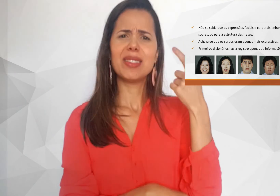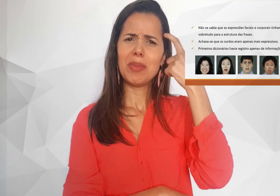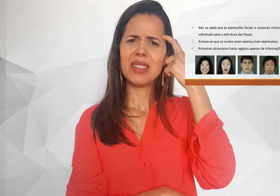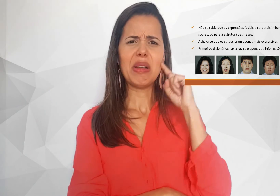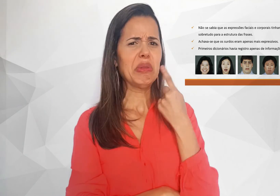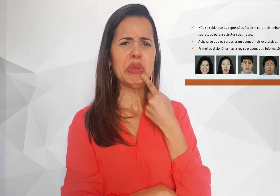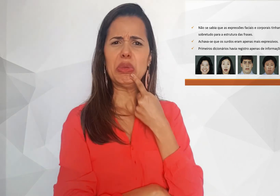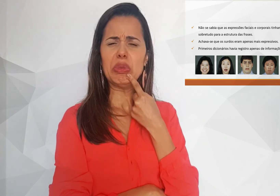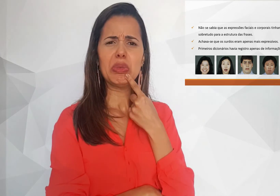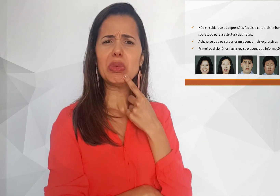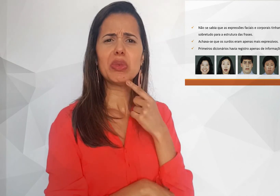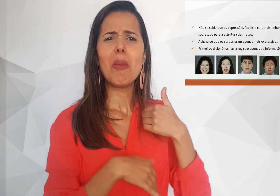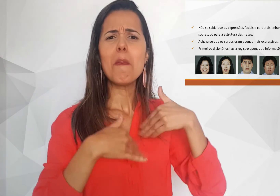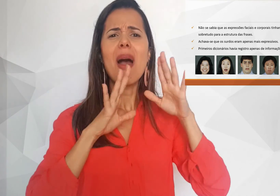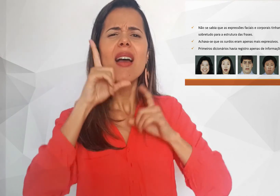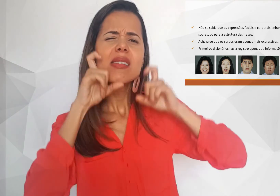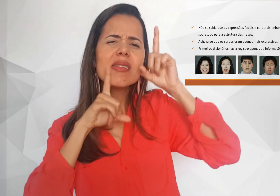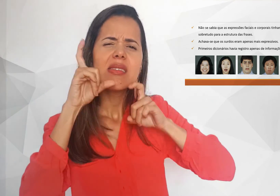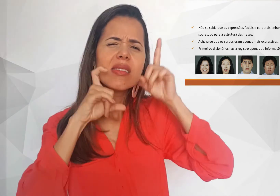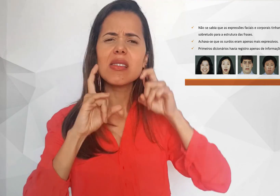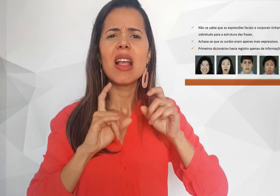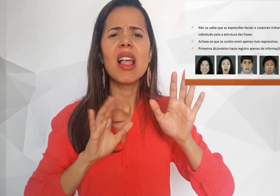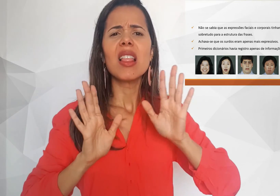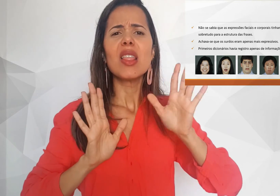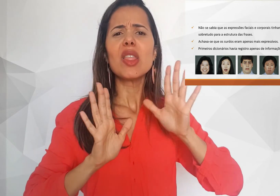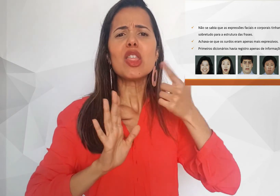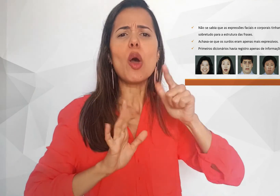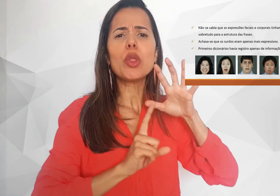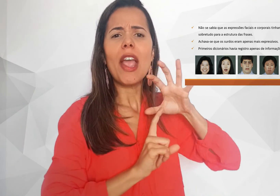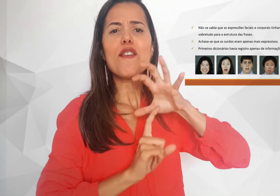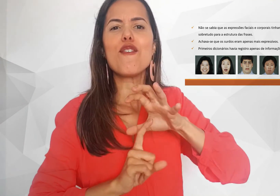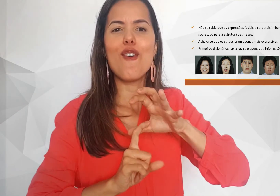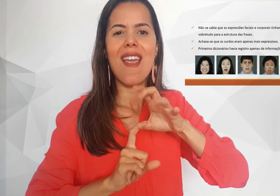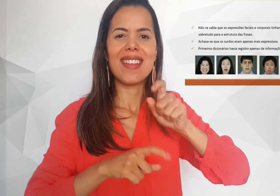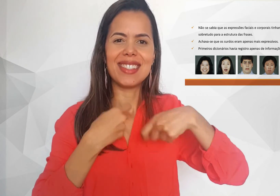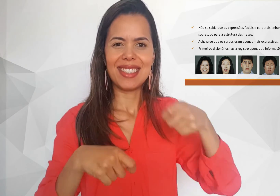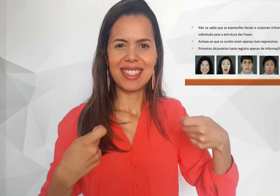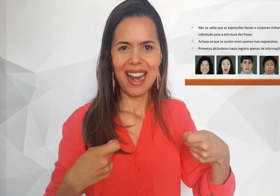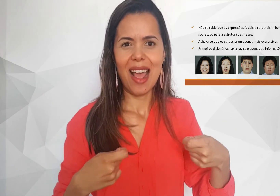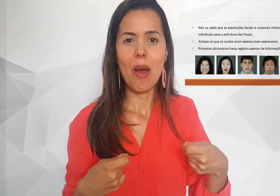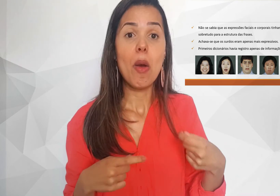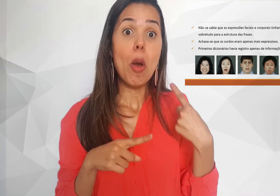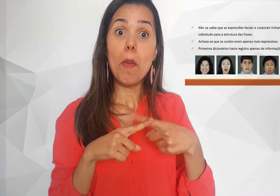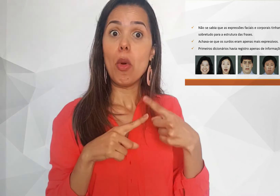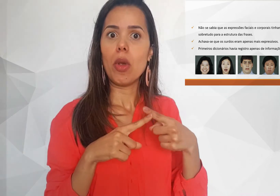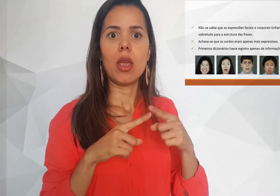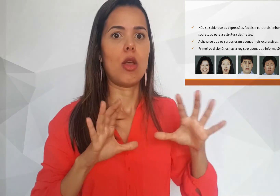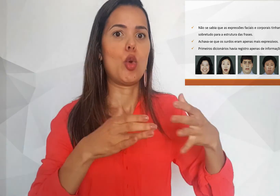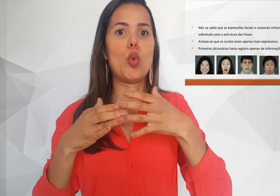algum valor linguístico, né? Sobretudo na estruturação sintática das línguas de sinais, né? O que se pensava até